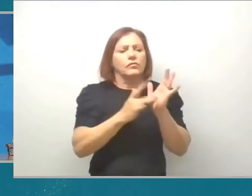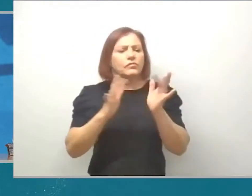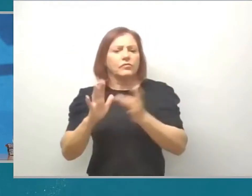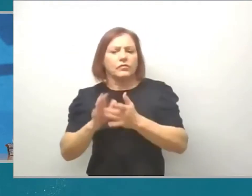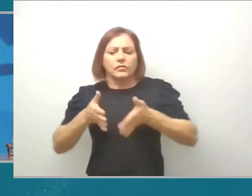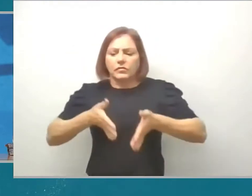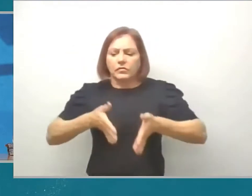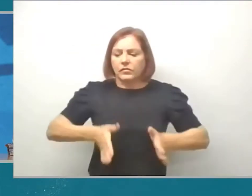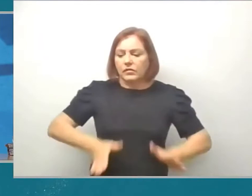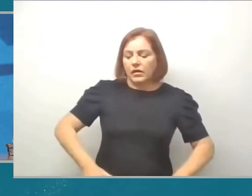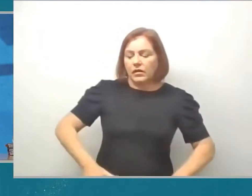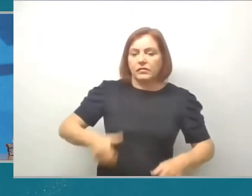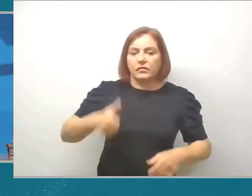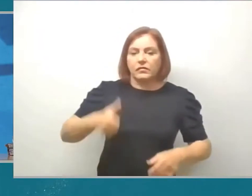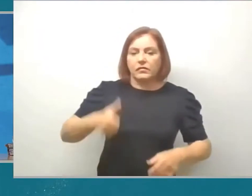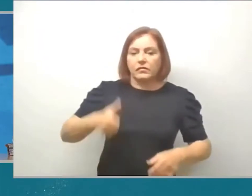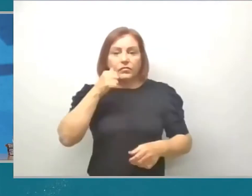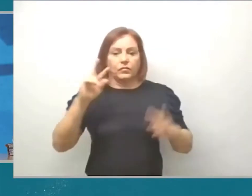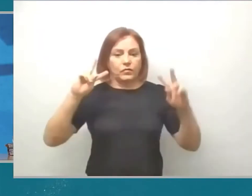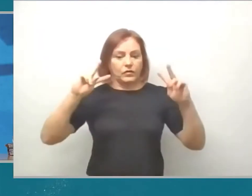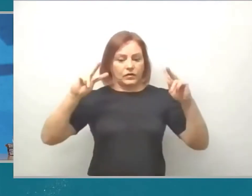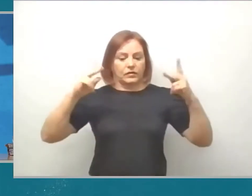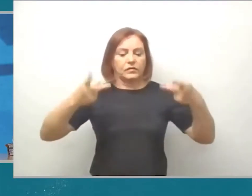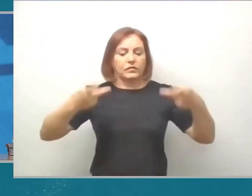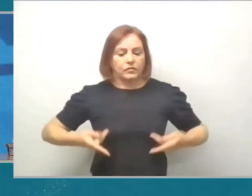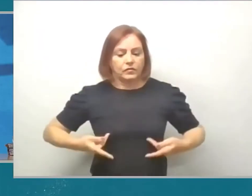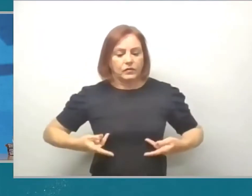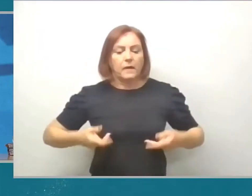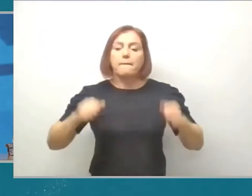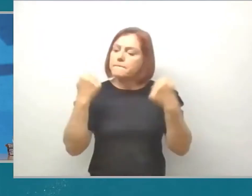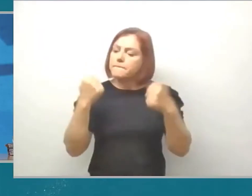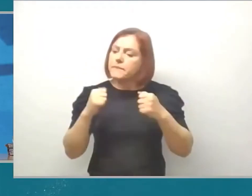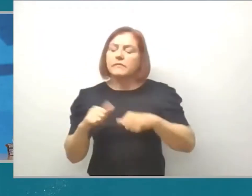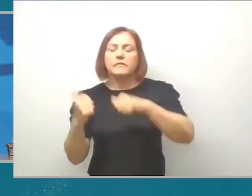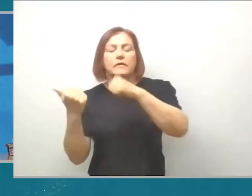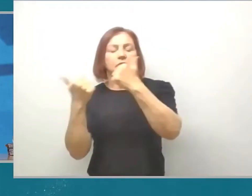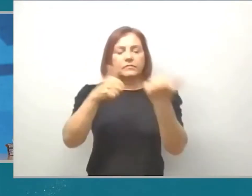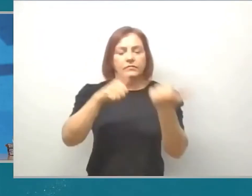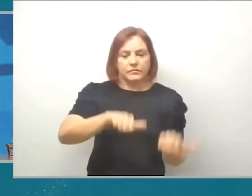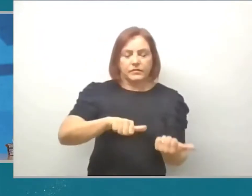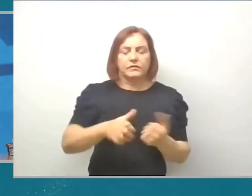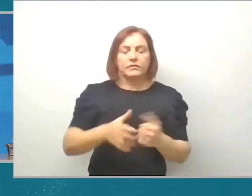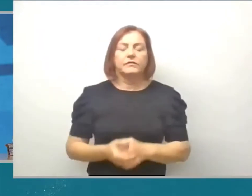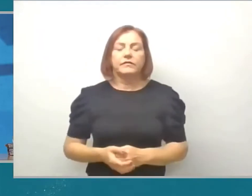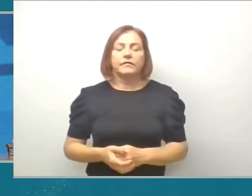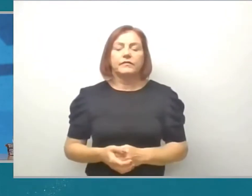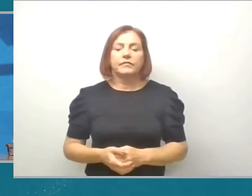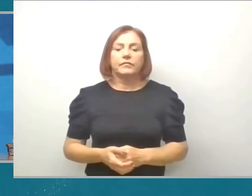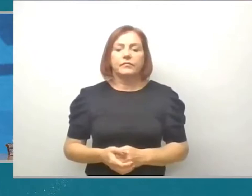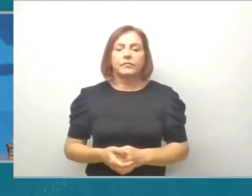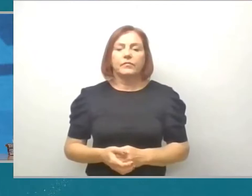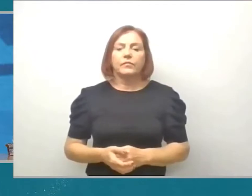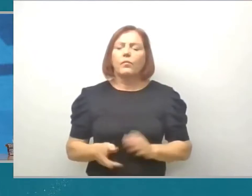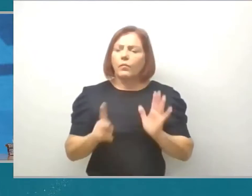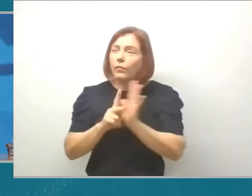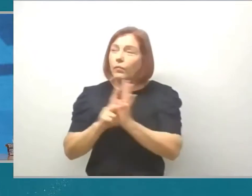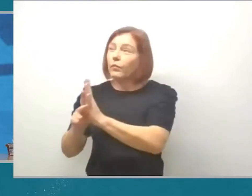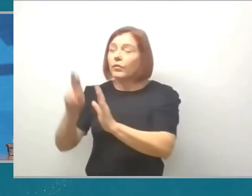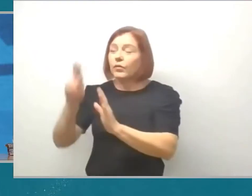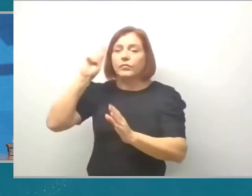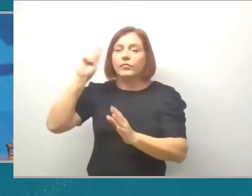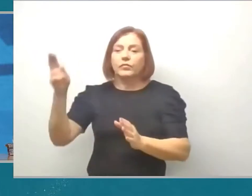sim ser batizado. Aleluia! Então nosso próprio Senhor, como homem, ele